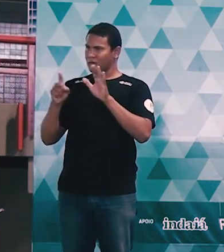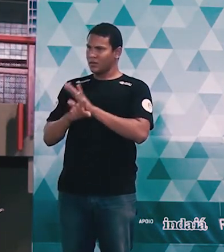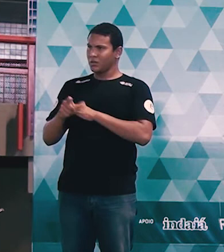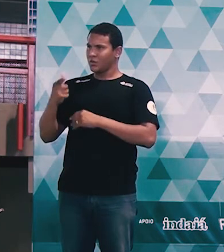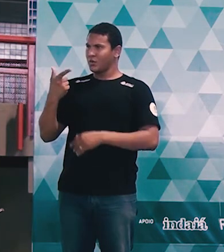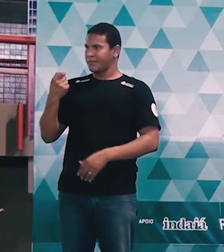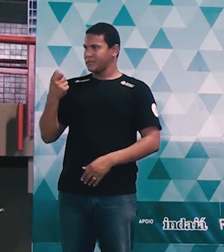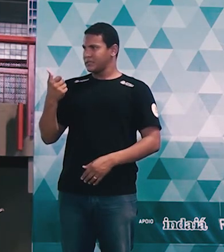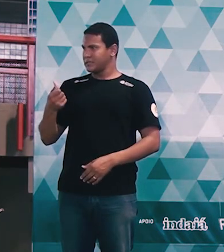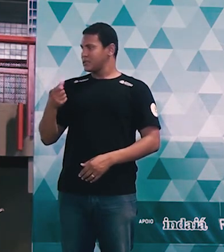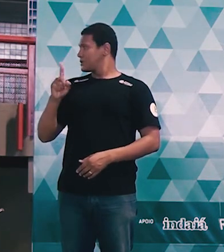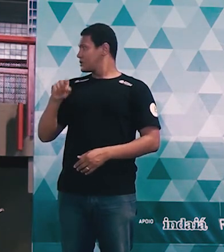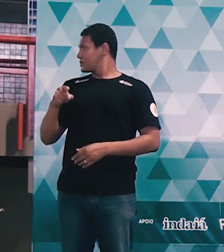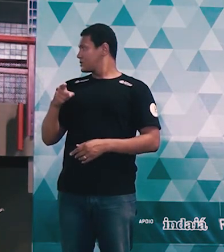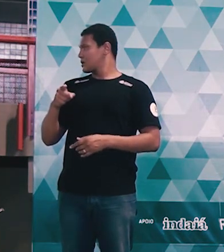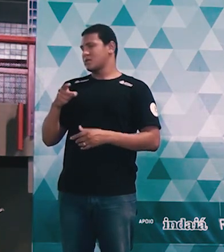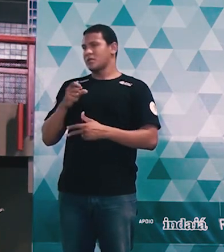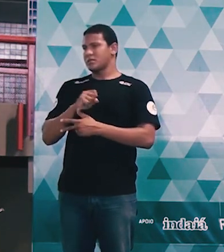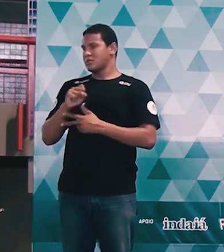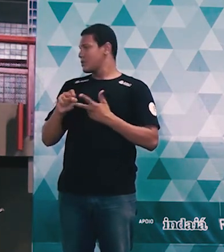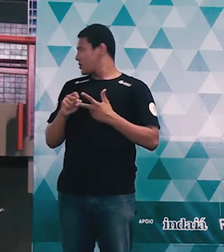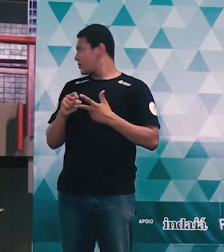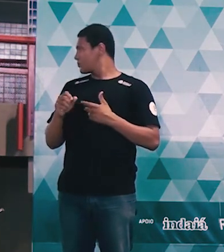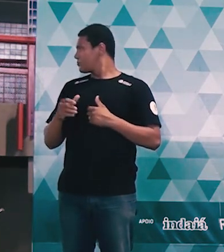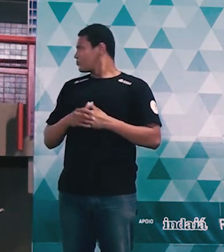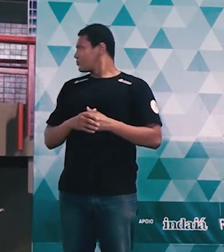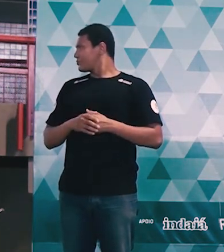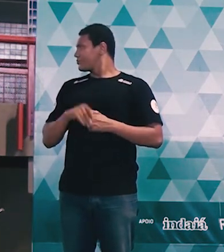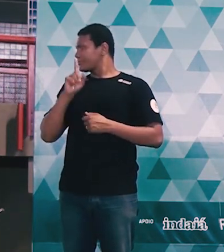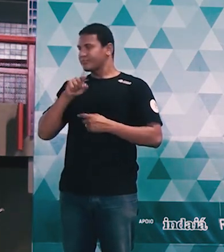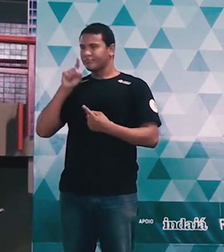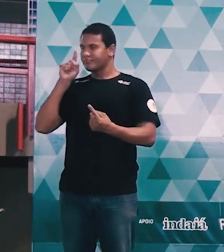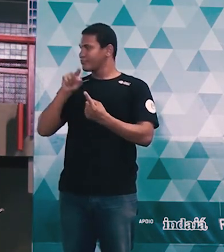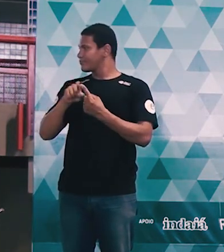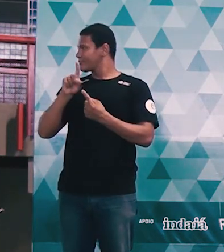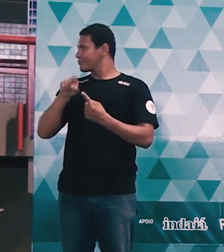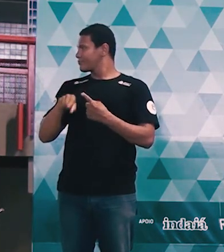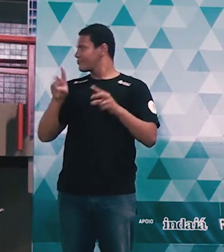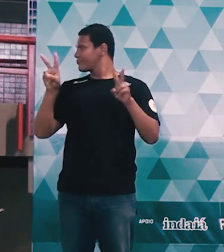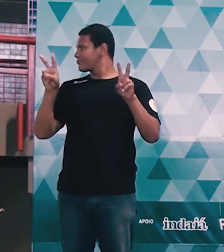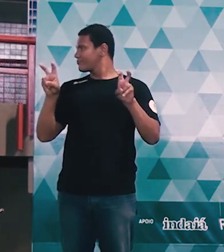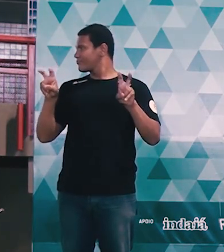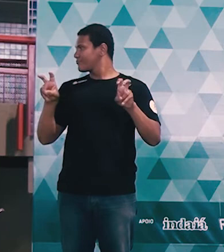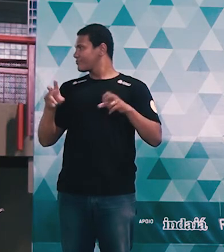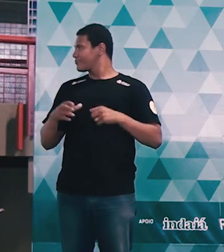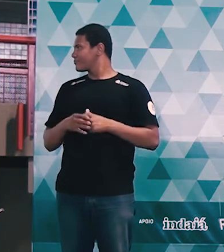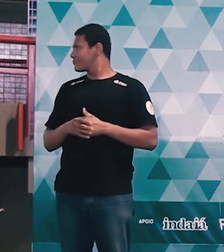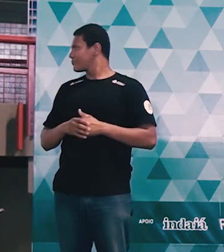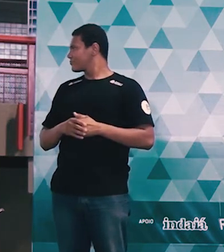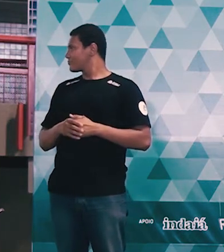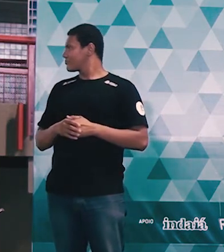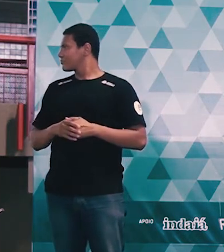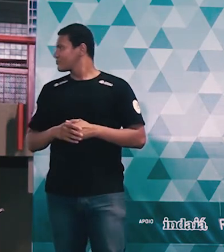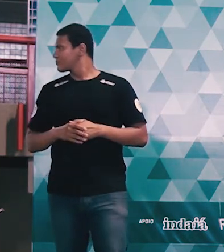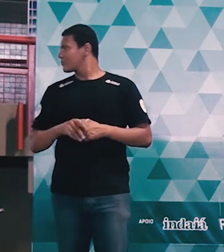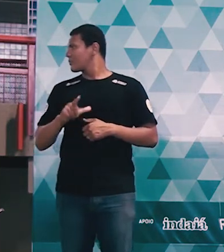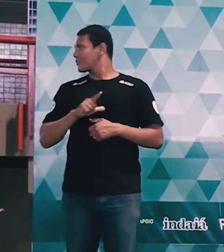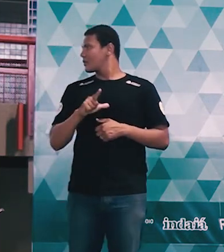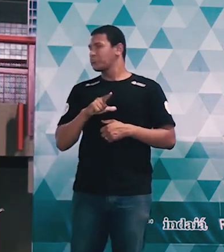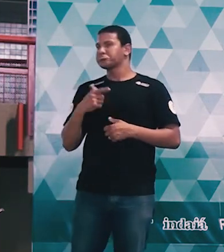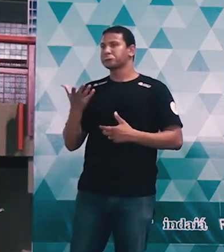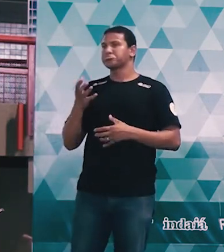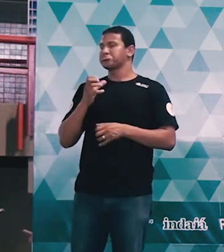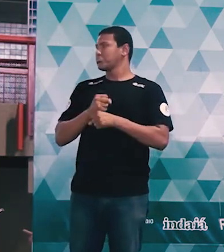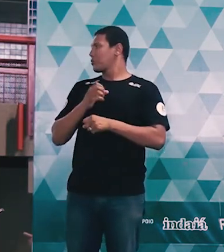2016, questão da prova de 2016, que trata exatamente a respeito desse assunto. É uma questão que você não fazia cálculo nenhum se